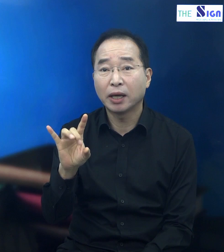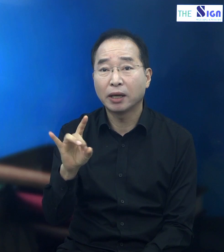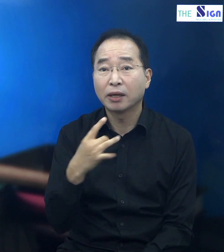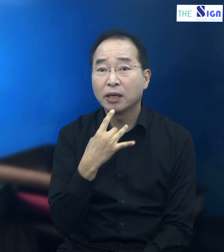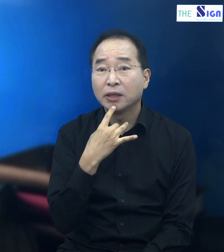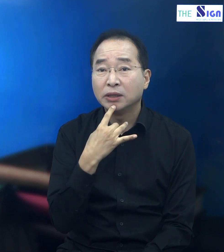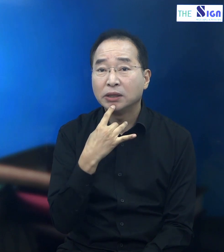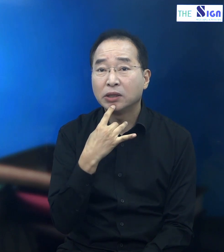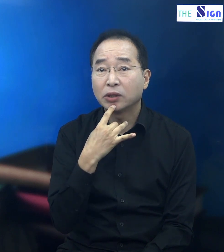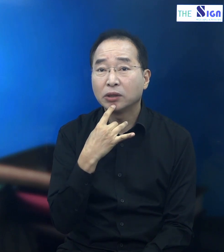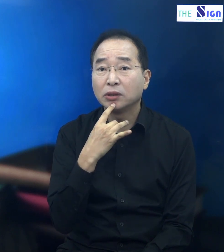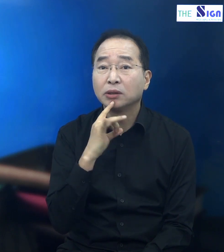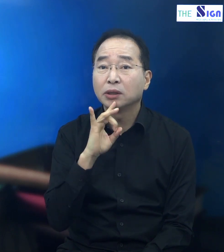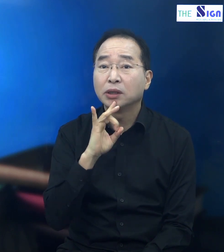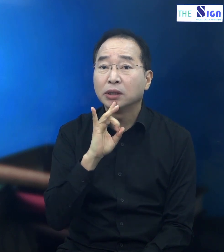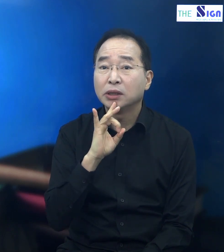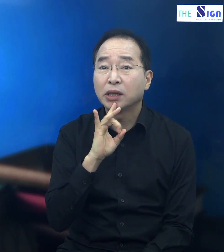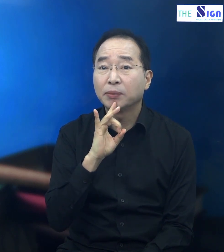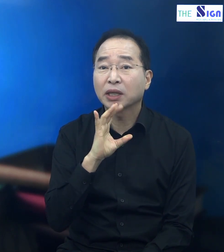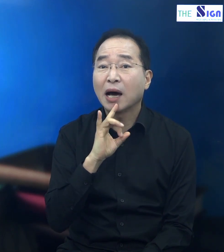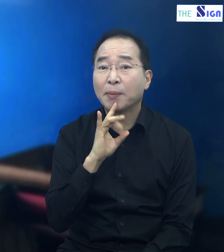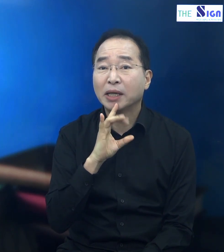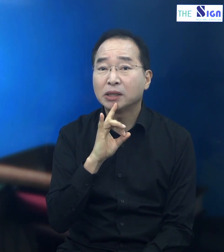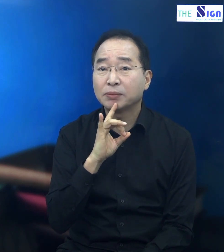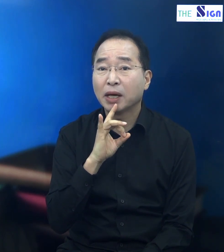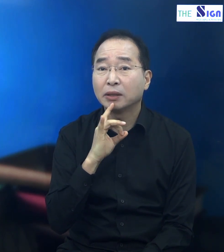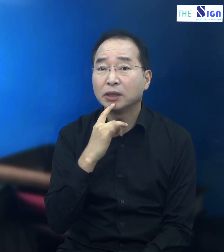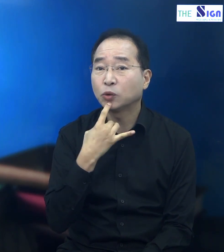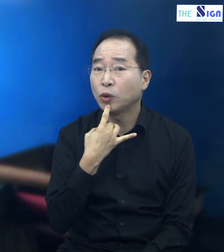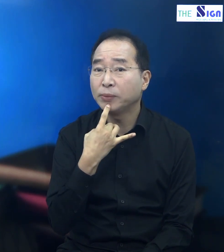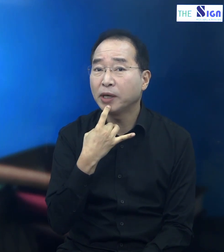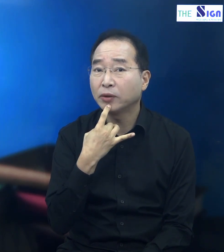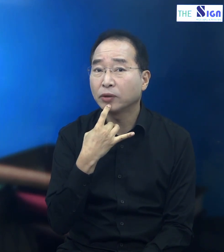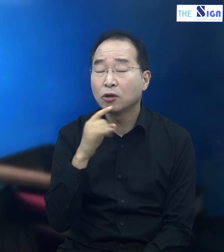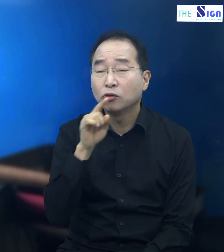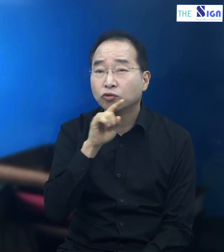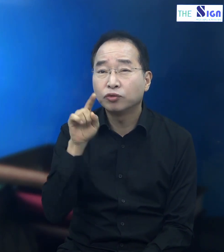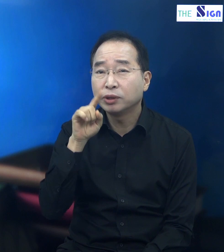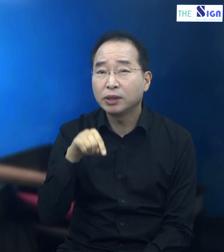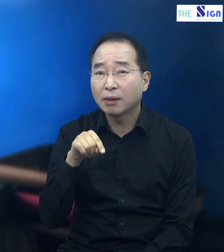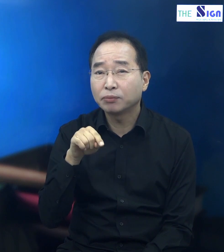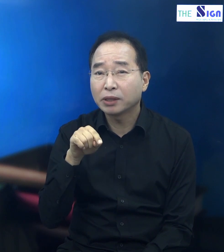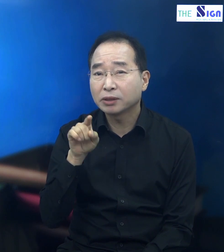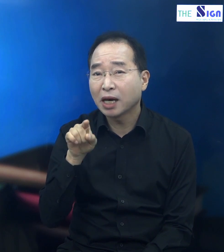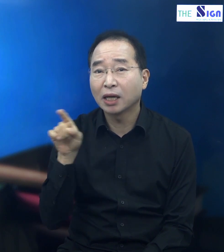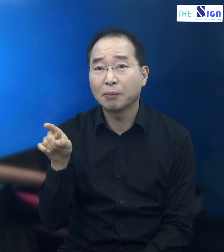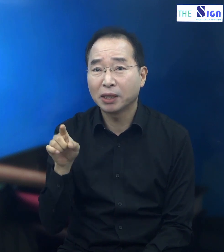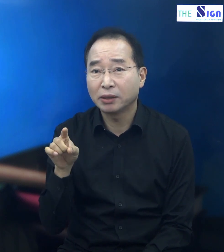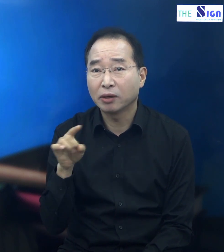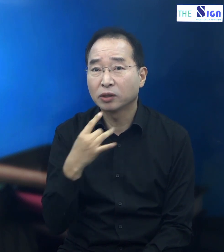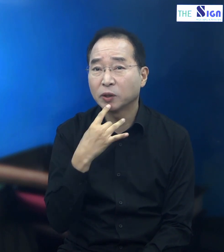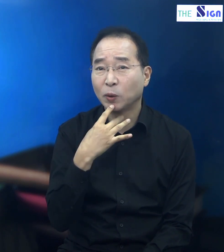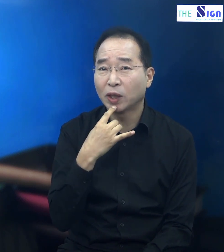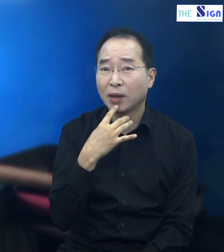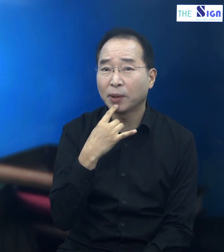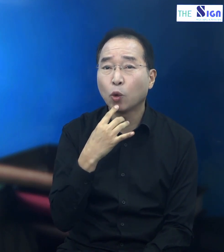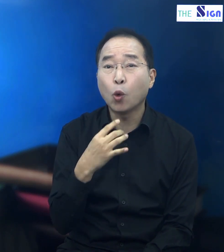수화인데, 이거를 이렇게 하면 다만이지만 이게 돌리면 우기다 플러스 하나만이 돼요. 그래서 이렇게 하면